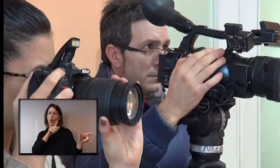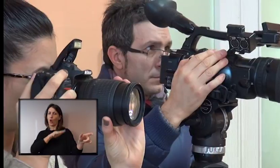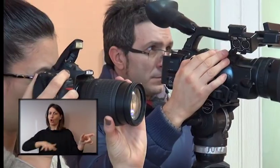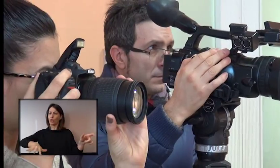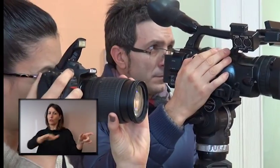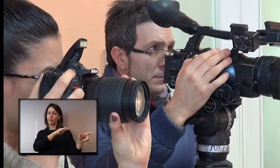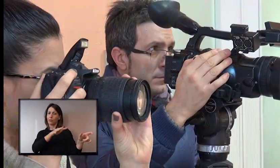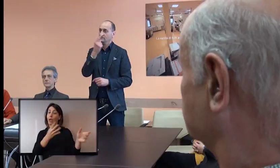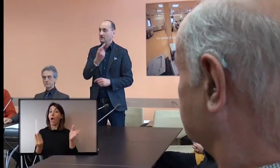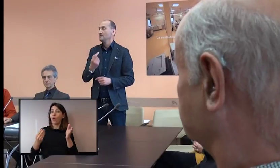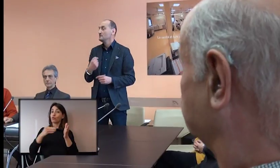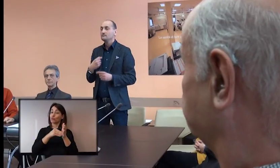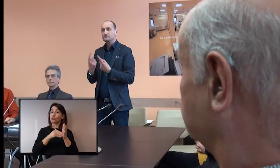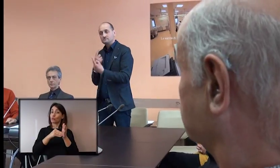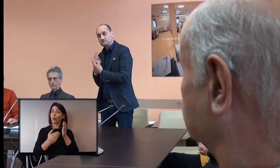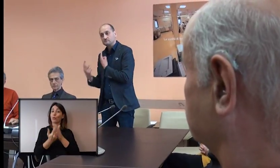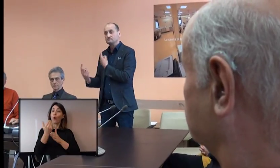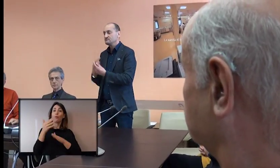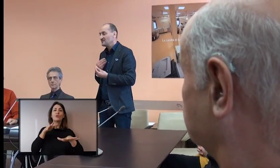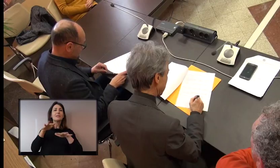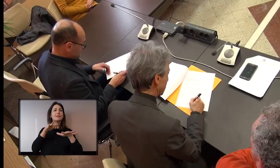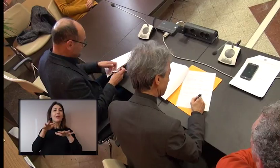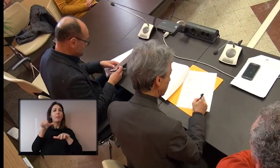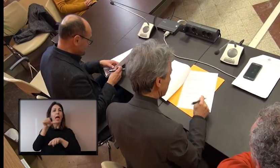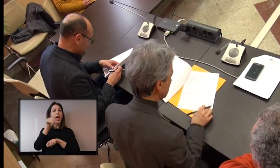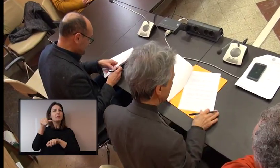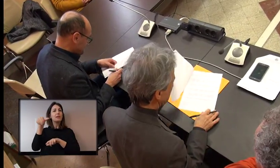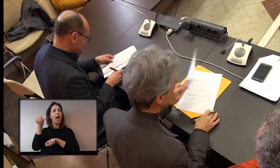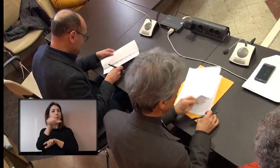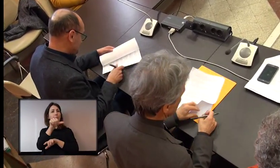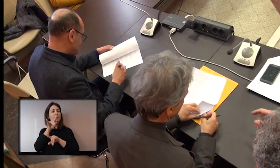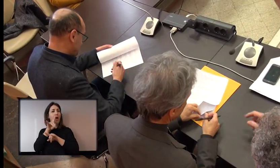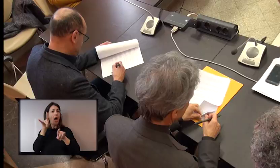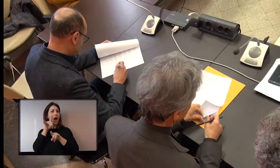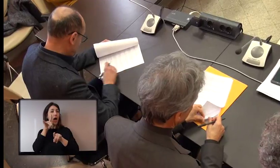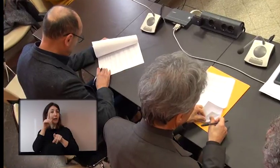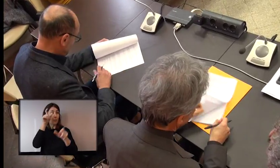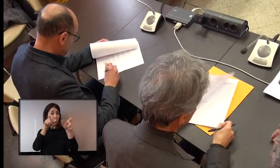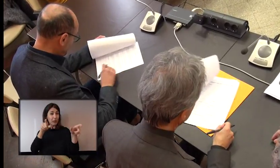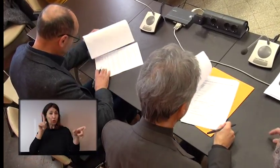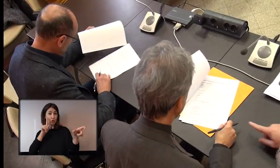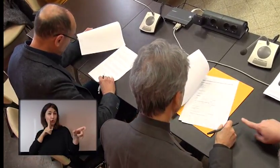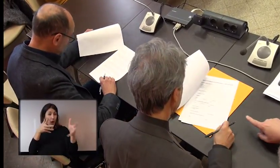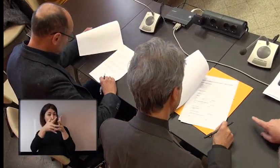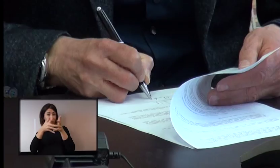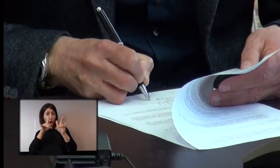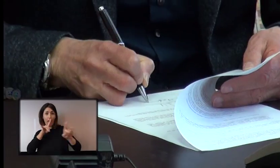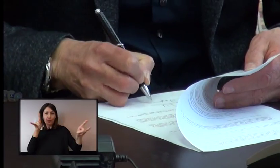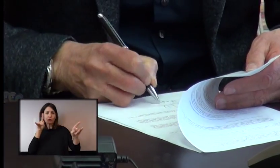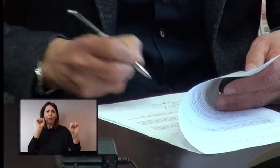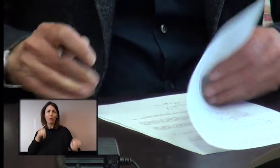cittadini sordi, che si va così ad aggiungere al sistema SMS Alert per i sordi che si trovano in una situazione di